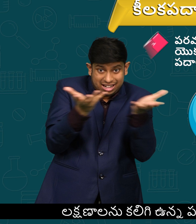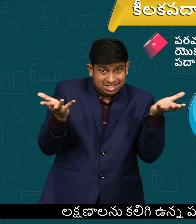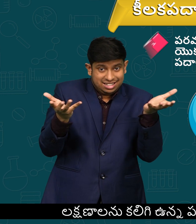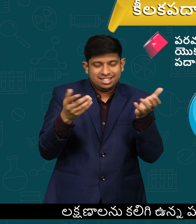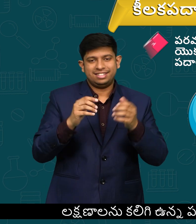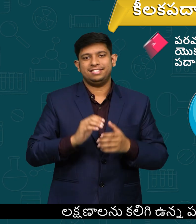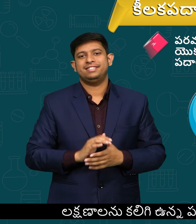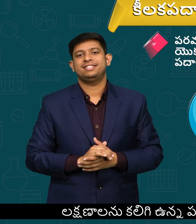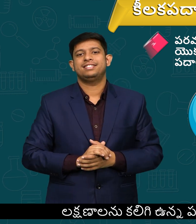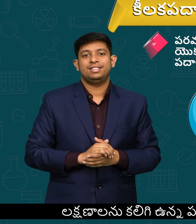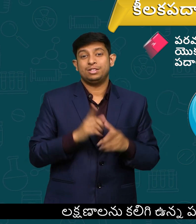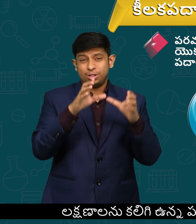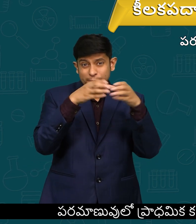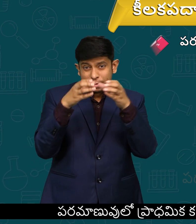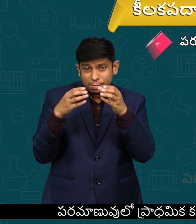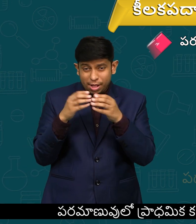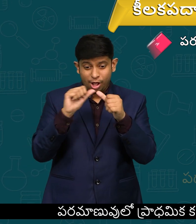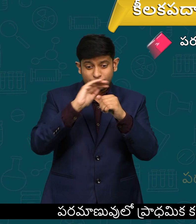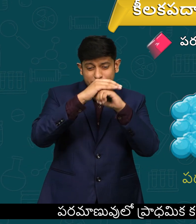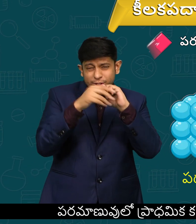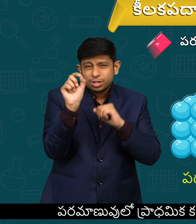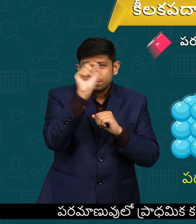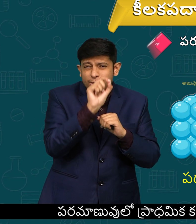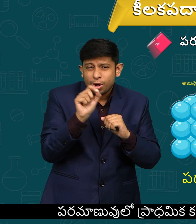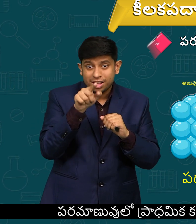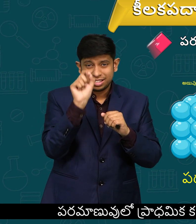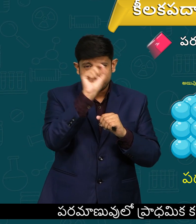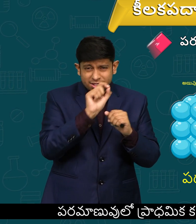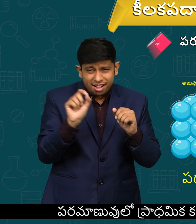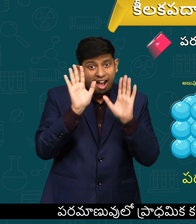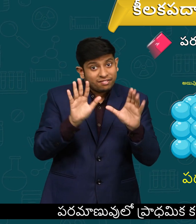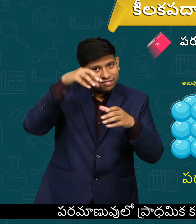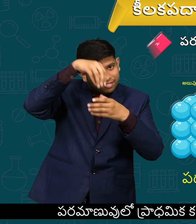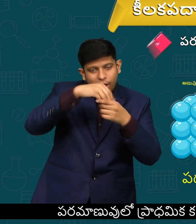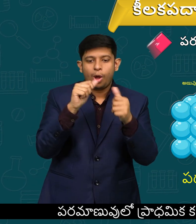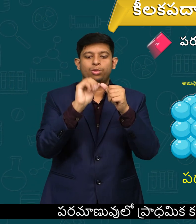యొక్క అతి చిన్న కణం. పరమాణువులోని ప్రాథమిక కణాలు. అణువులో ఉండే కణాలు.